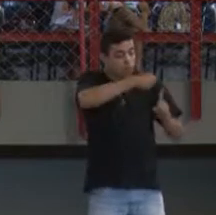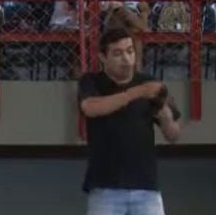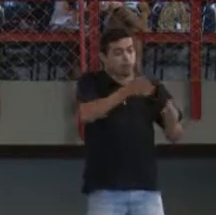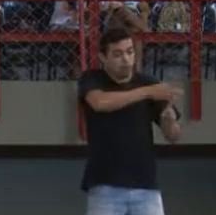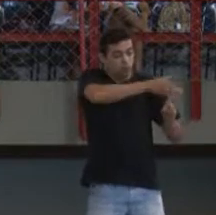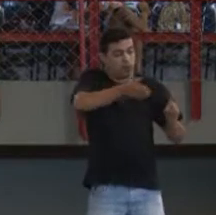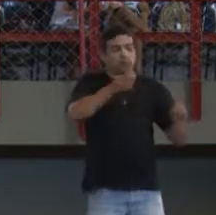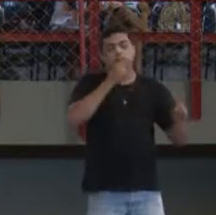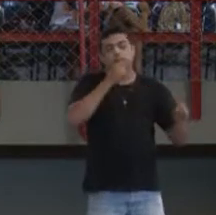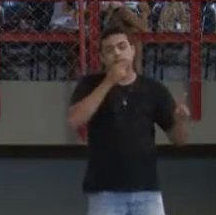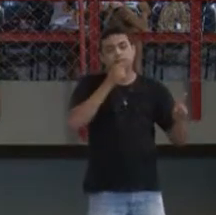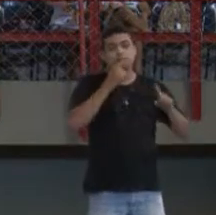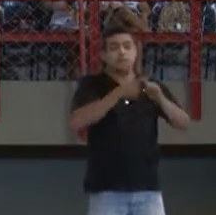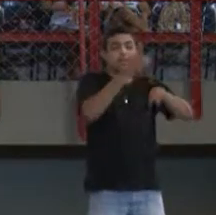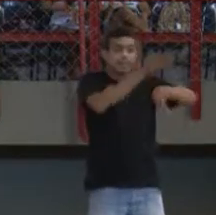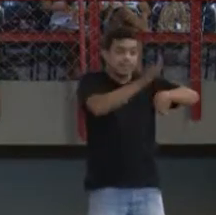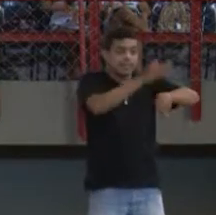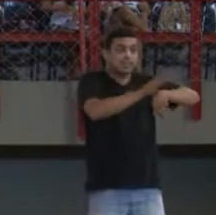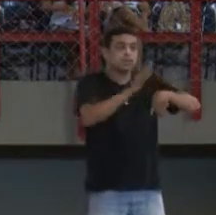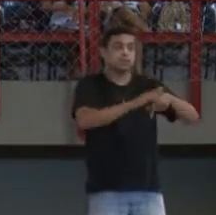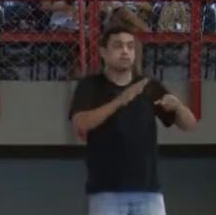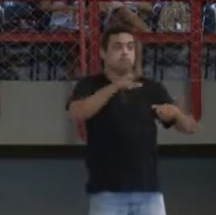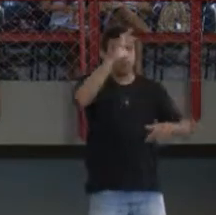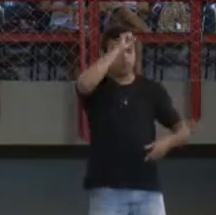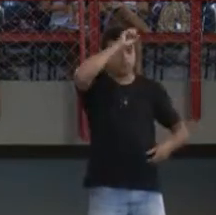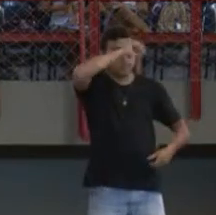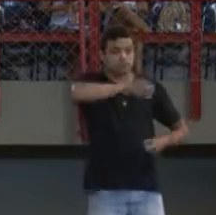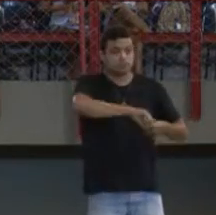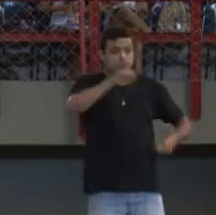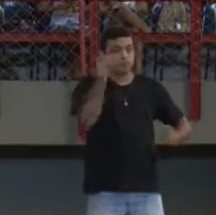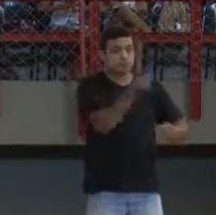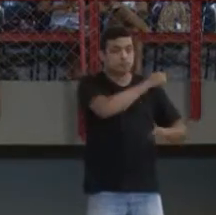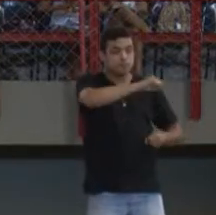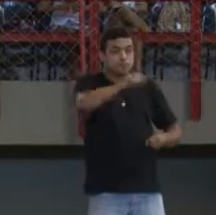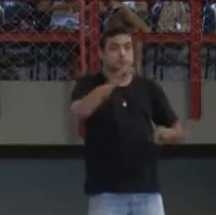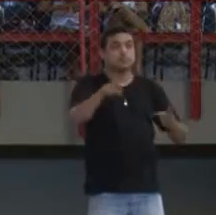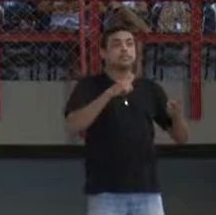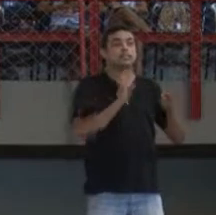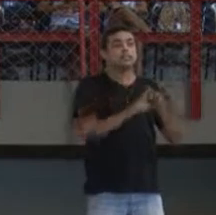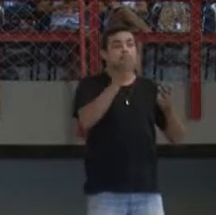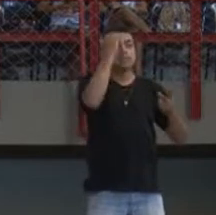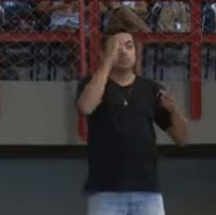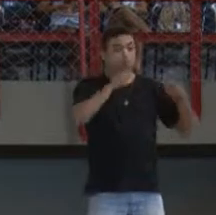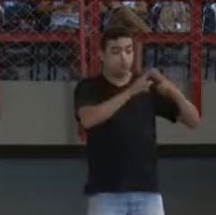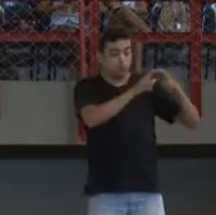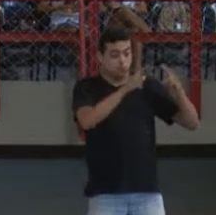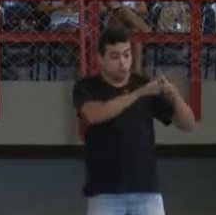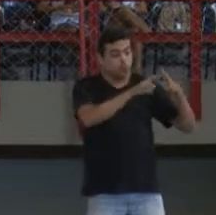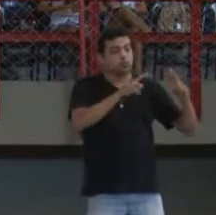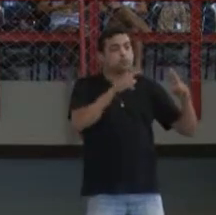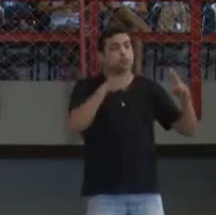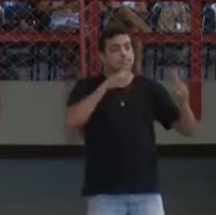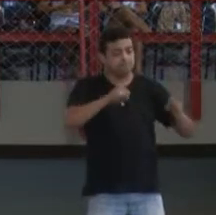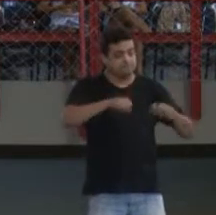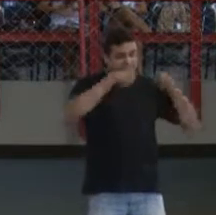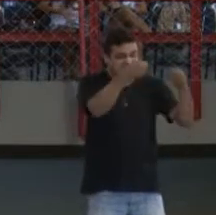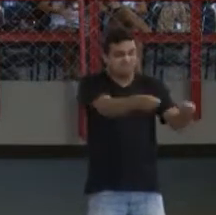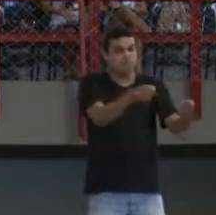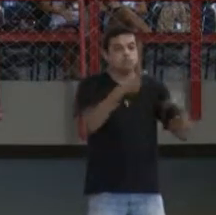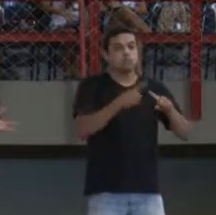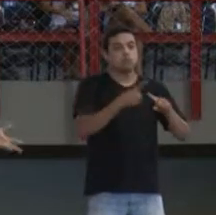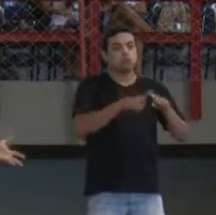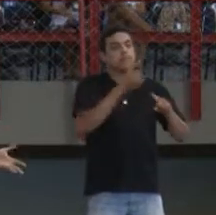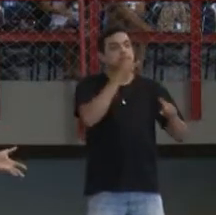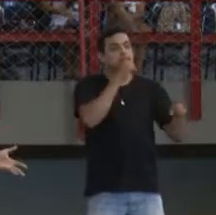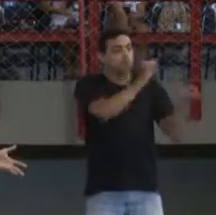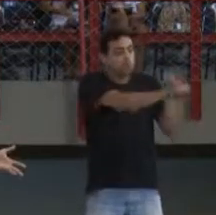não. Treinamento militar, ou para quem pratica alguma arte marcial, o treinamento é puxado. Mas se eu for